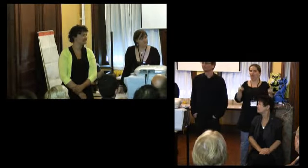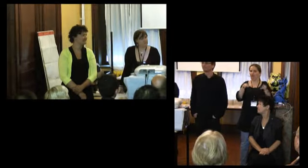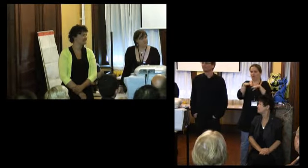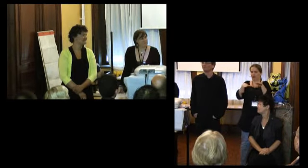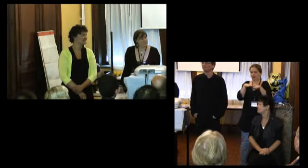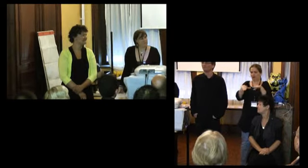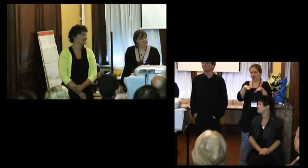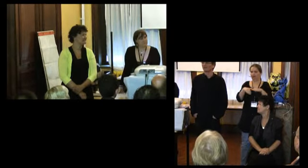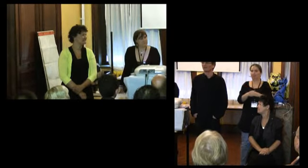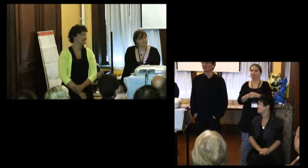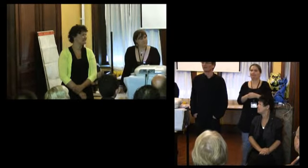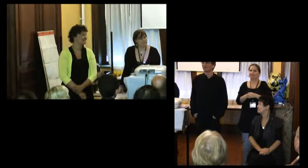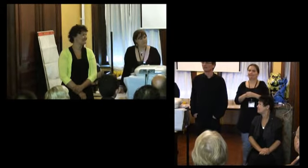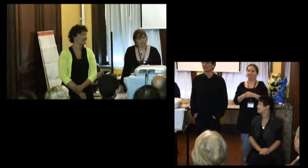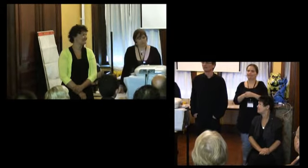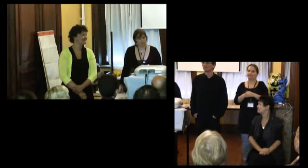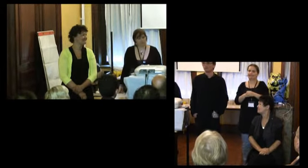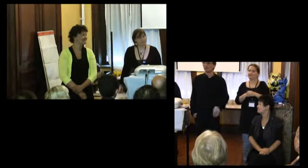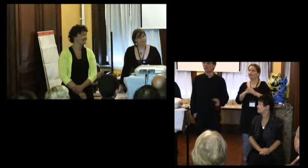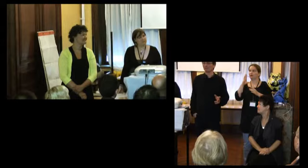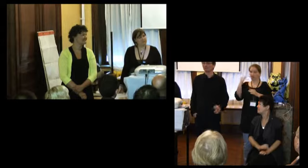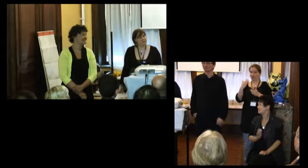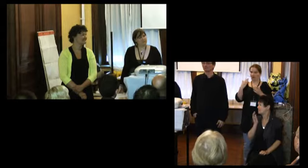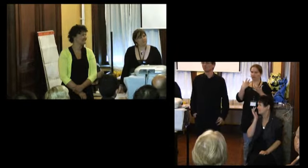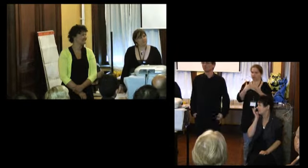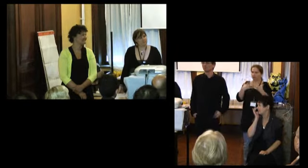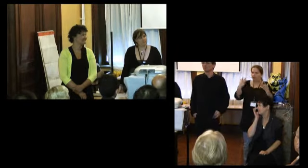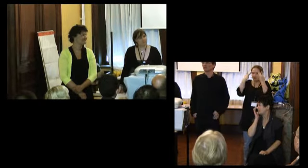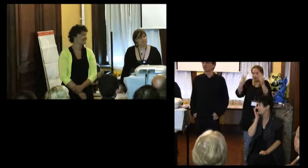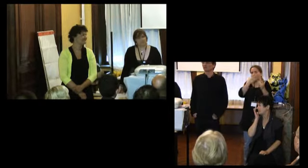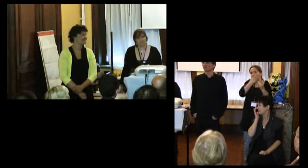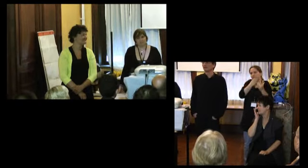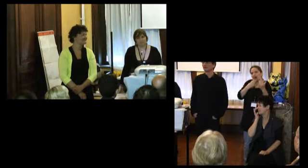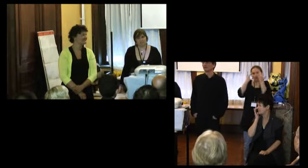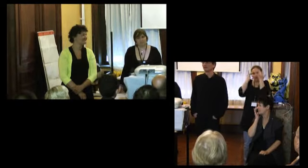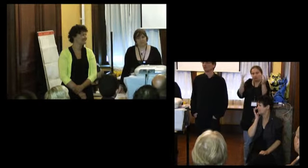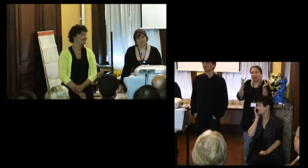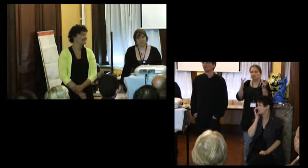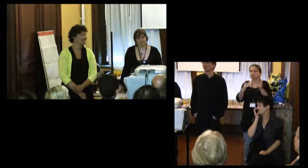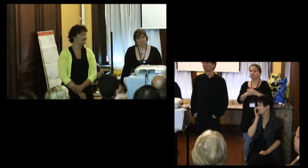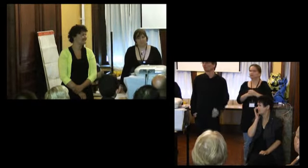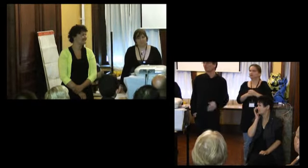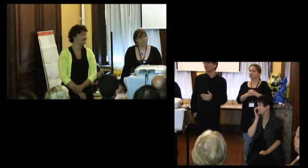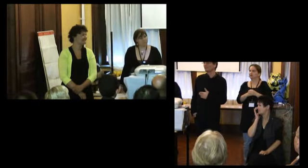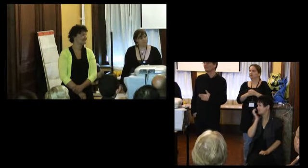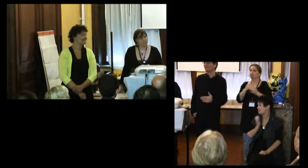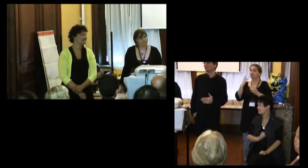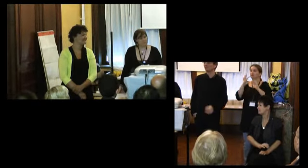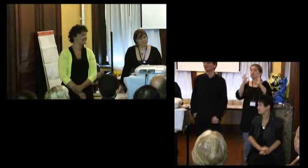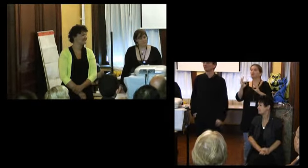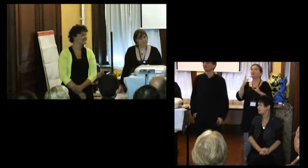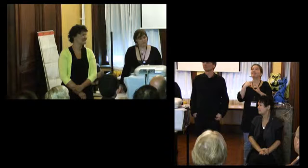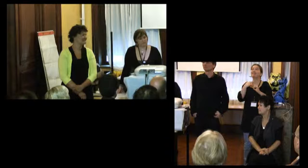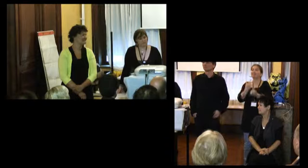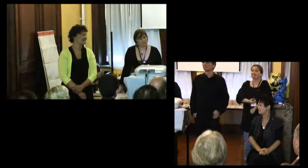sourde. Et c'est une grande expérience, une belle expérience. Et donc, comme l'a dit